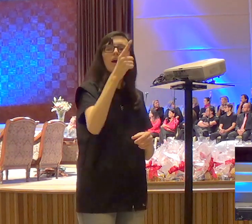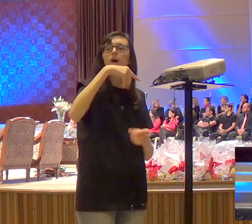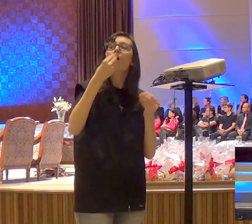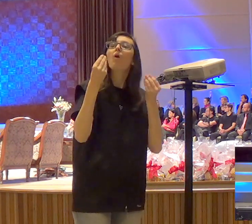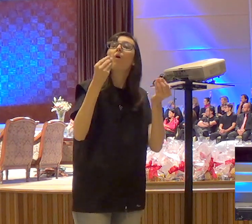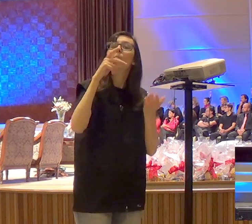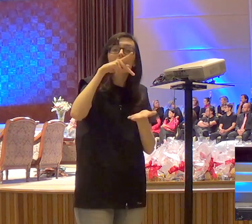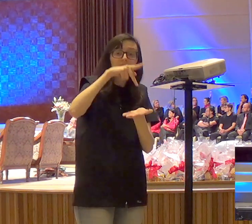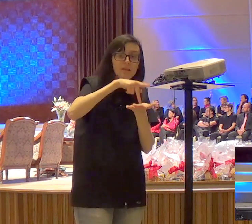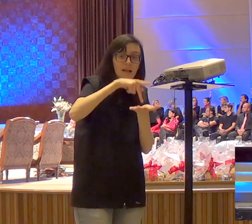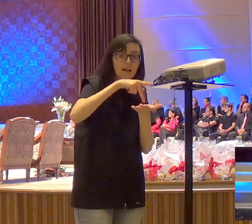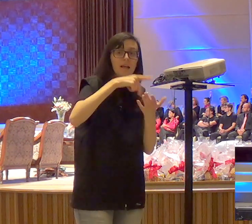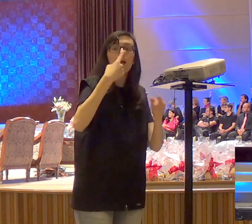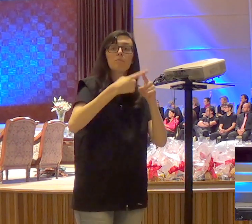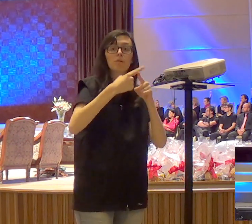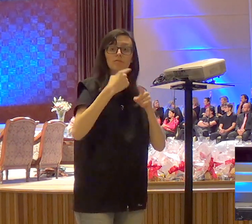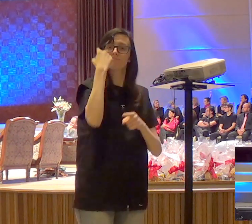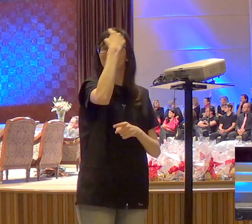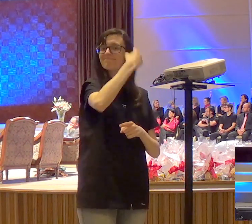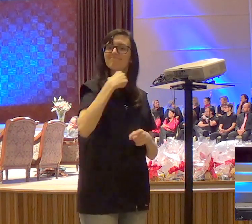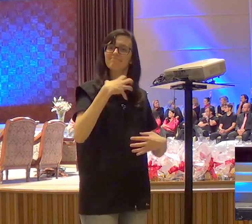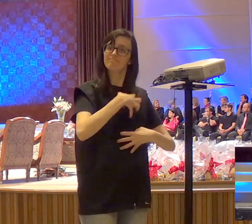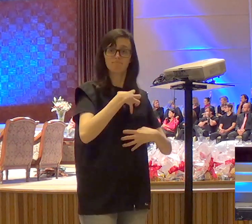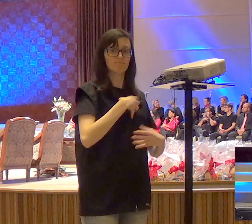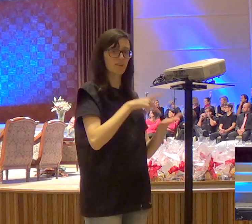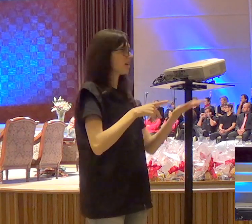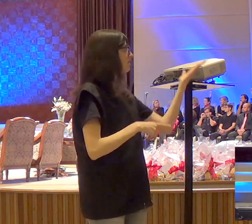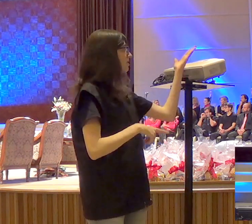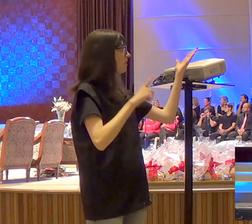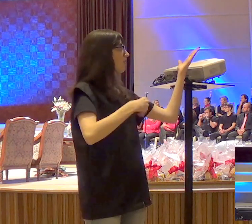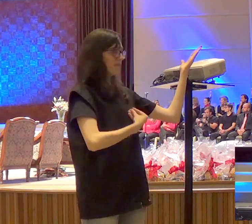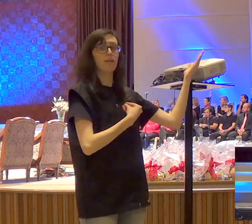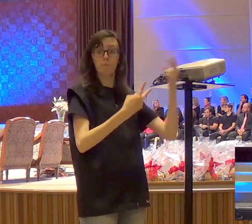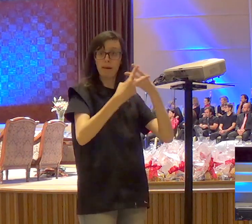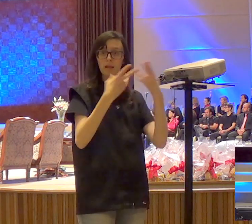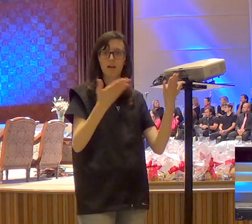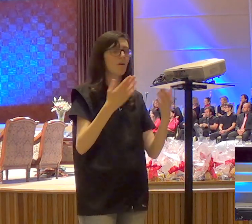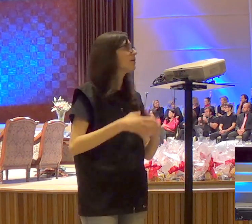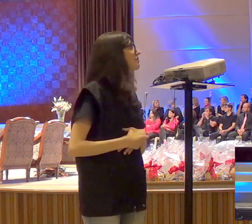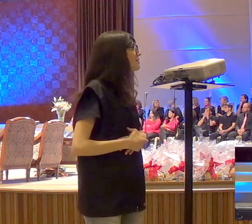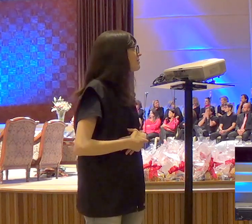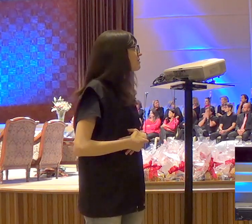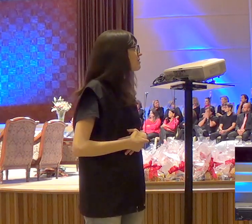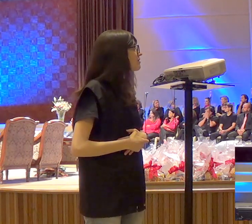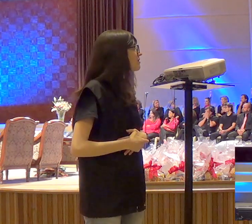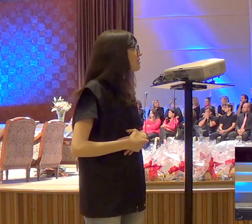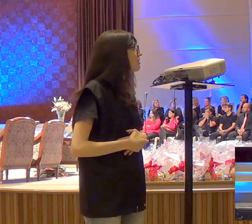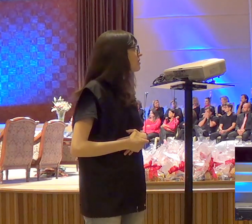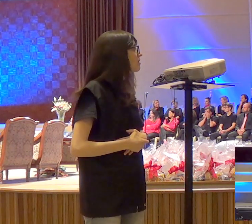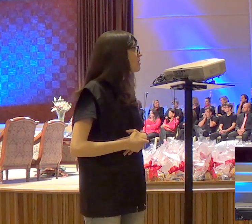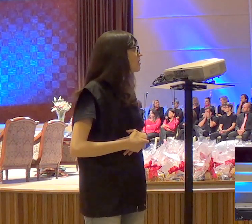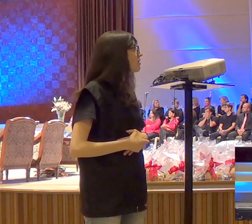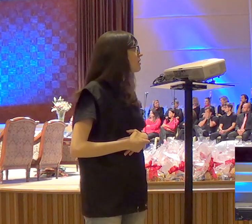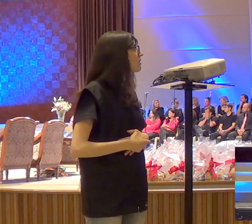elas realmente aparentam. So the church volunteers went into prison and helped the ladies to look their best. Alguns voluntários foram